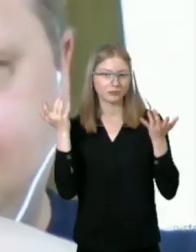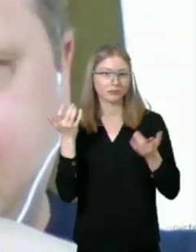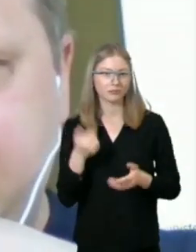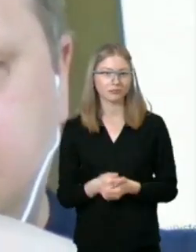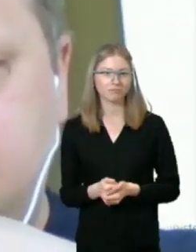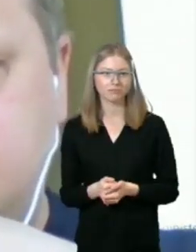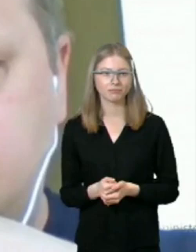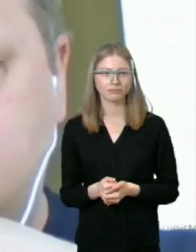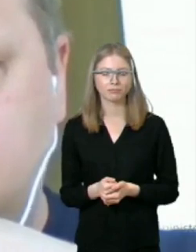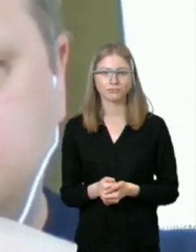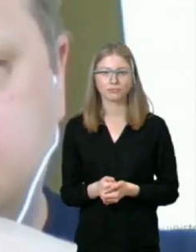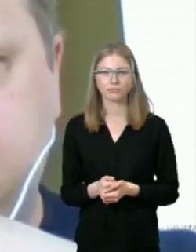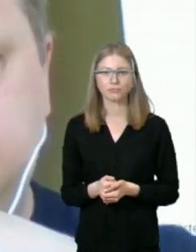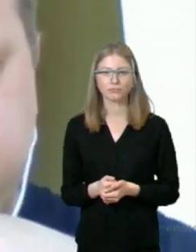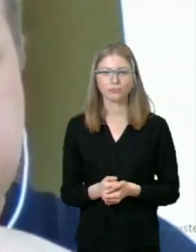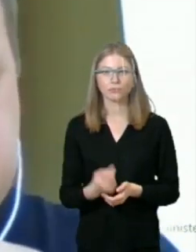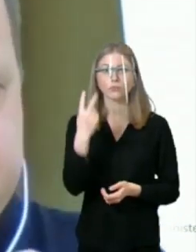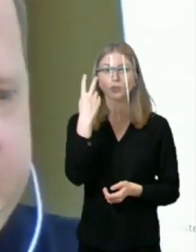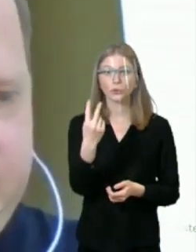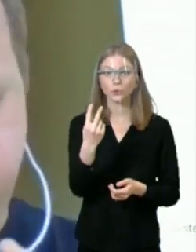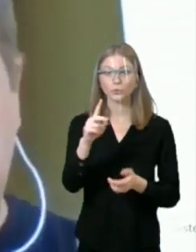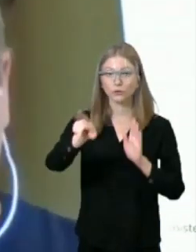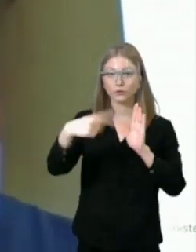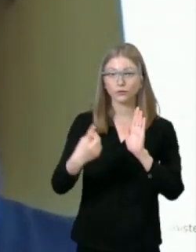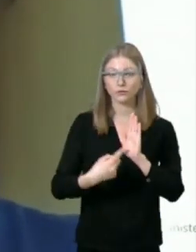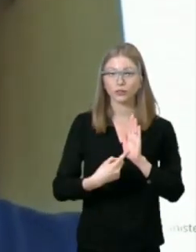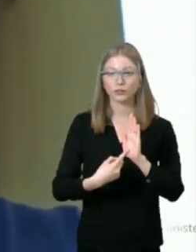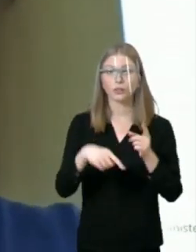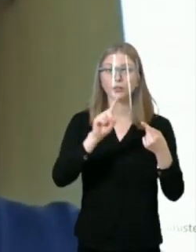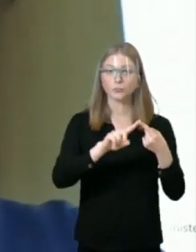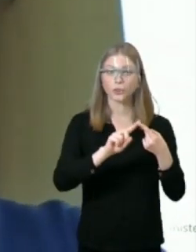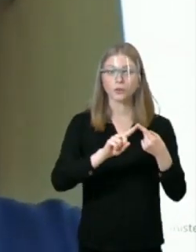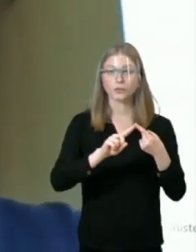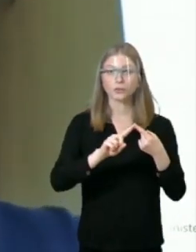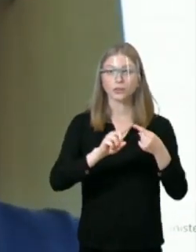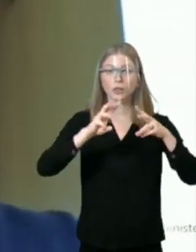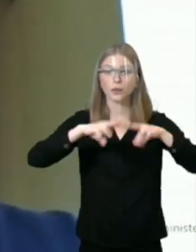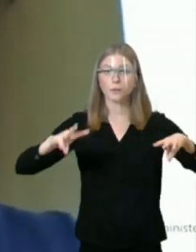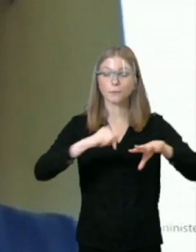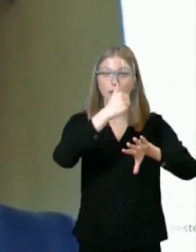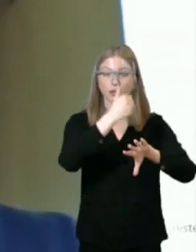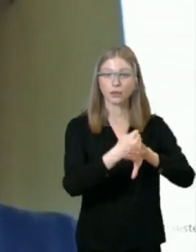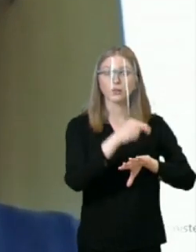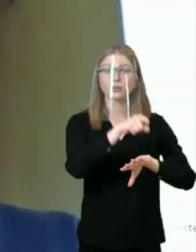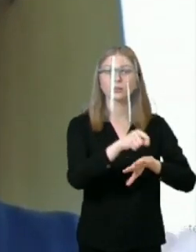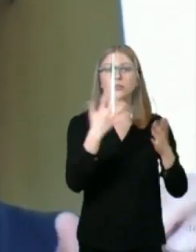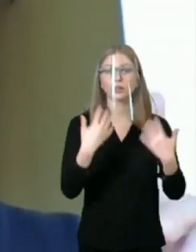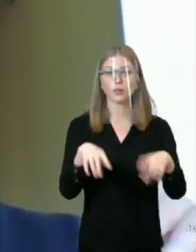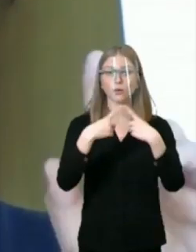Gerai. Du klausimai. Pirmas yra, premjeras jau pranešė, kad šiandien komiteto posėdyje buvo